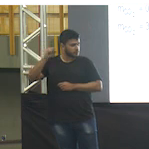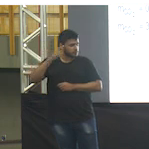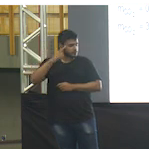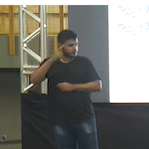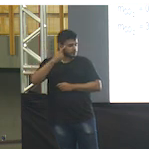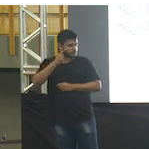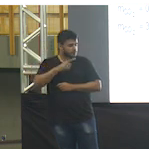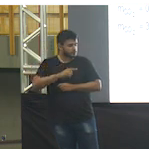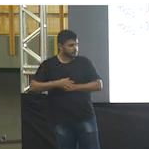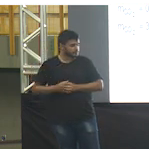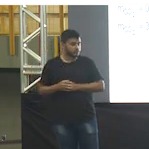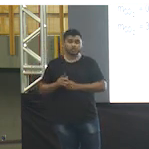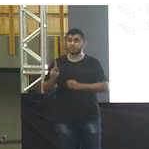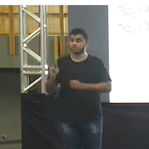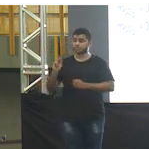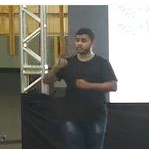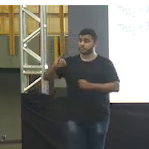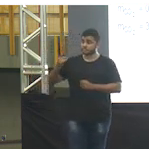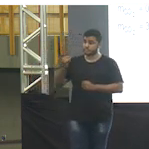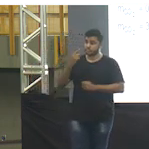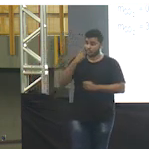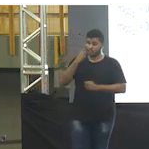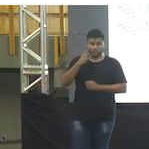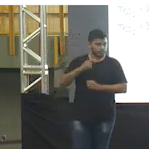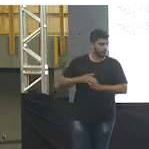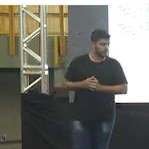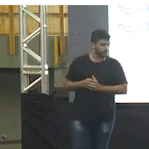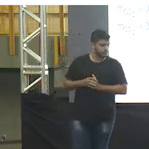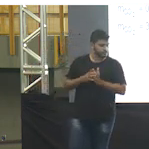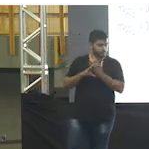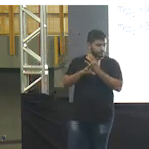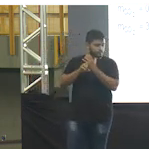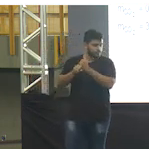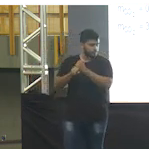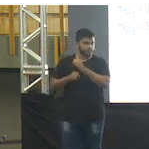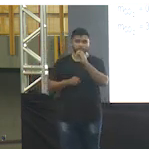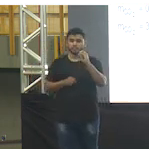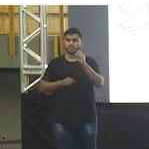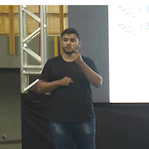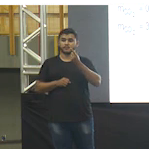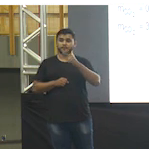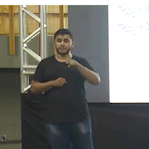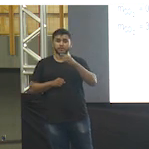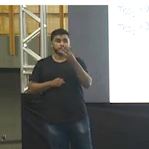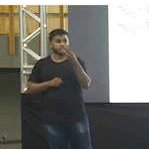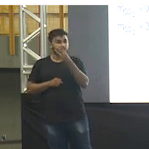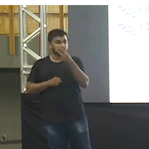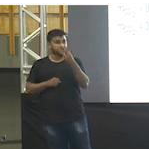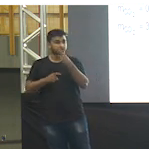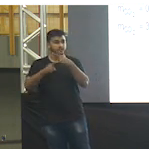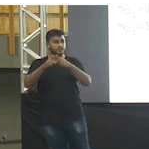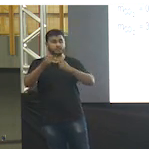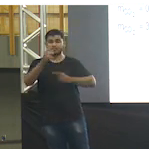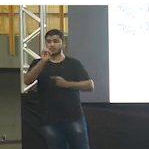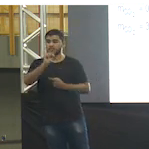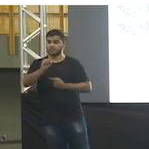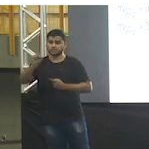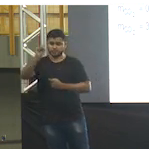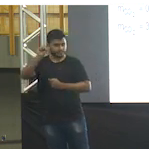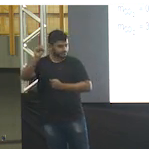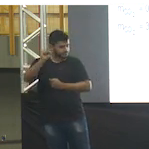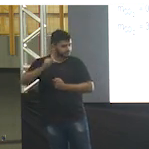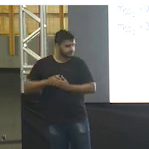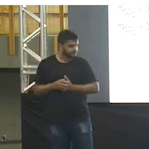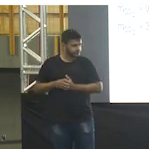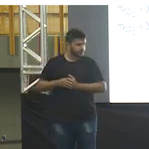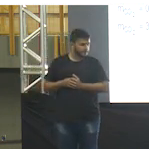CO2? X. O nosso X vai ser exatamente igual a quanto? 0,33 vezes 10 a oitava gramas. Só